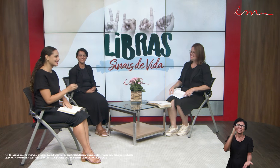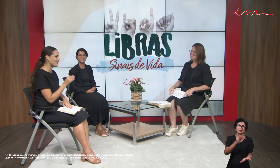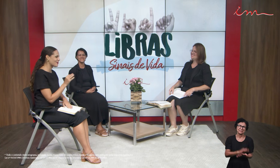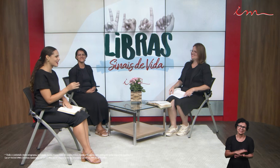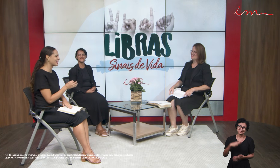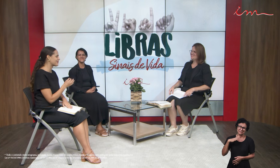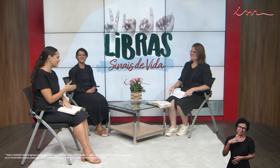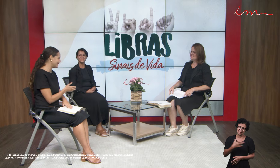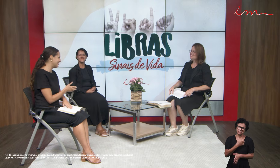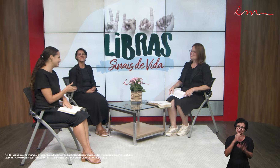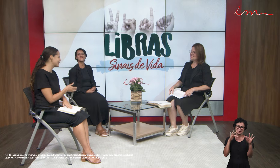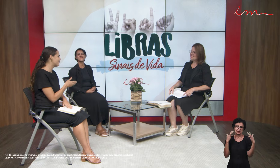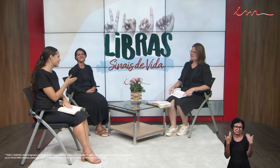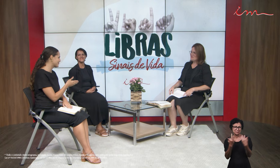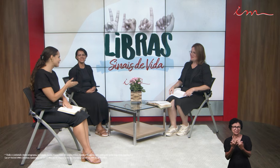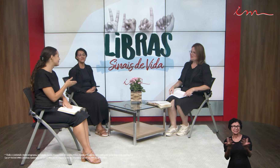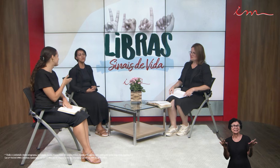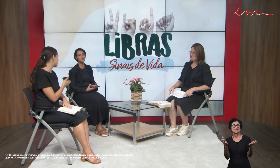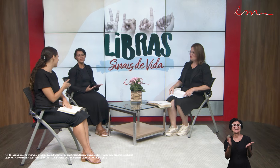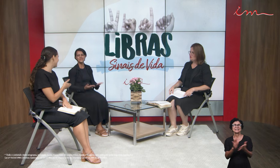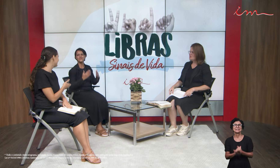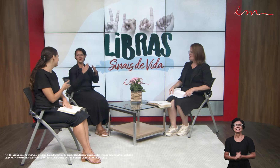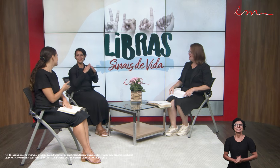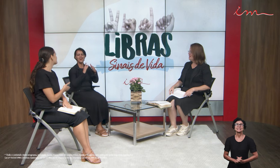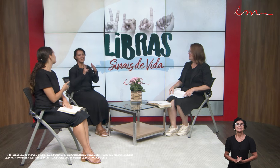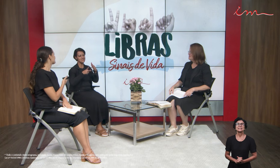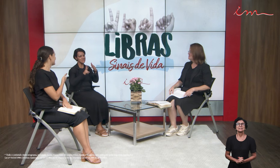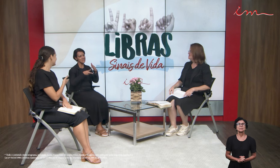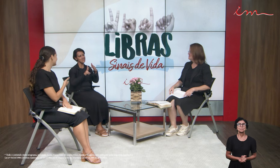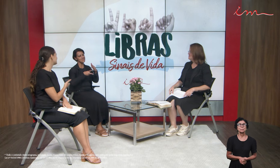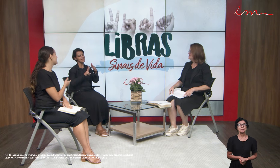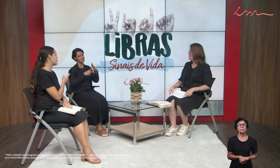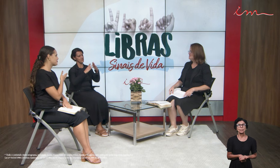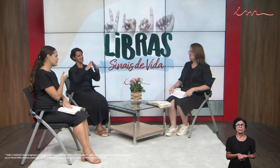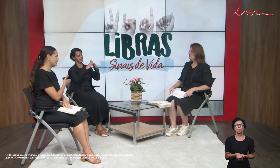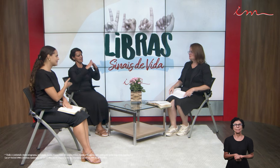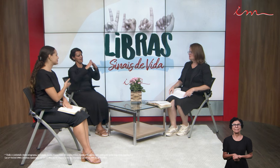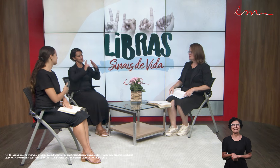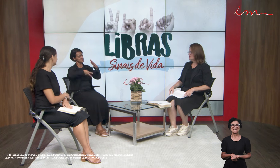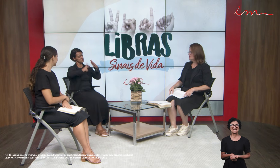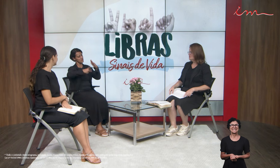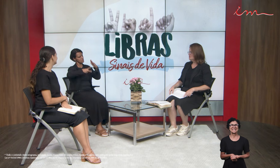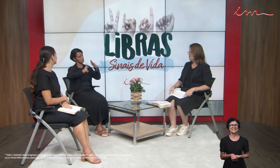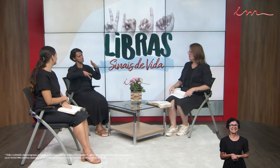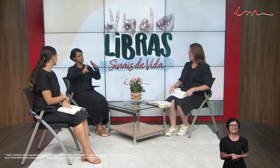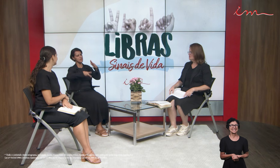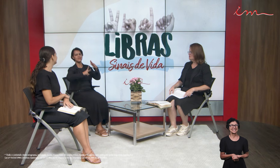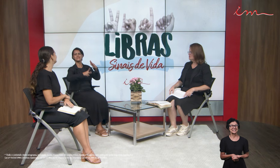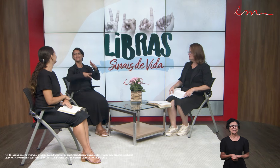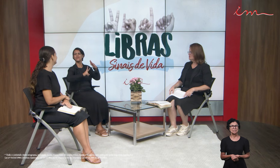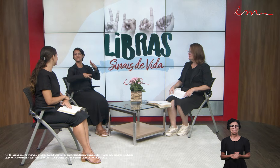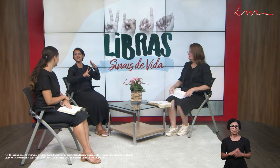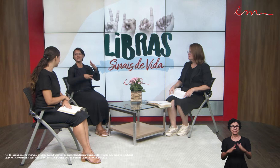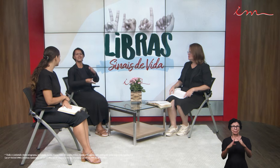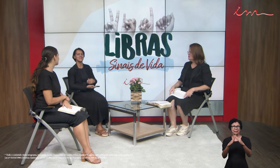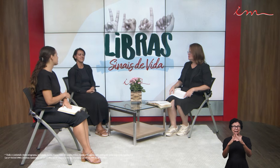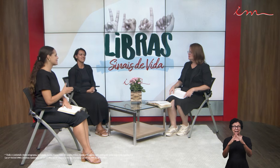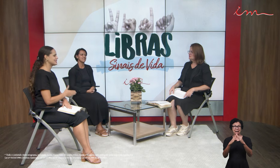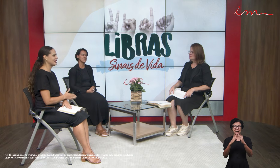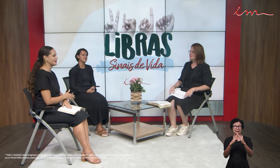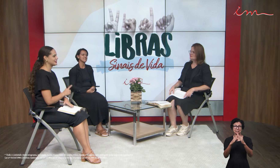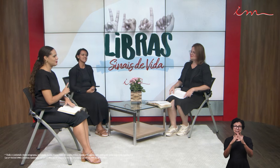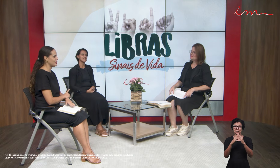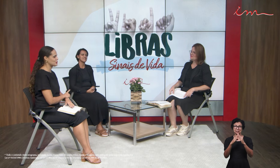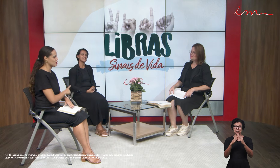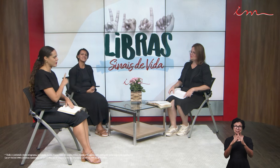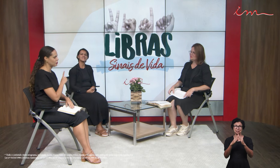principal, que salvou aquela família, Exatamente. que foi o fio Foi por vermelho. isso que a casa, né? Isso aí, A gente faz a isso. casa e a gente que ela permaneceu, né? Isso,